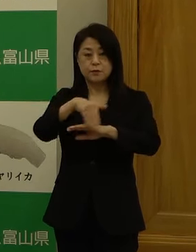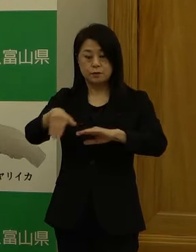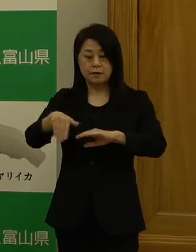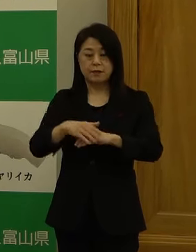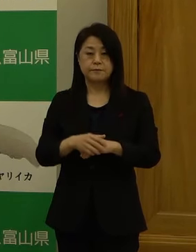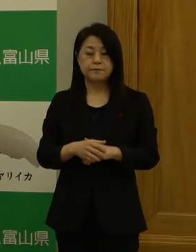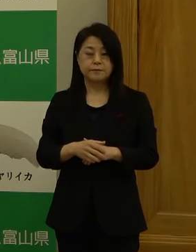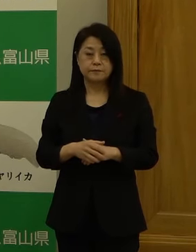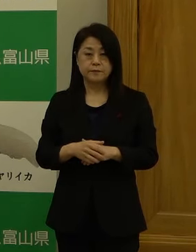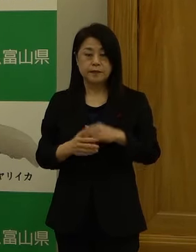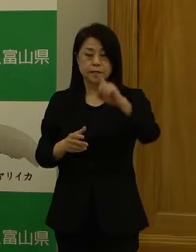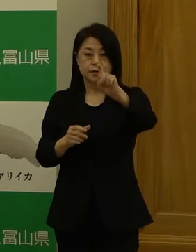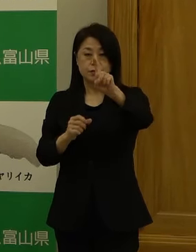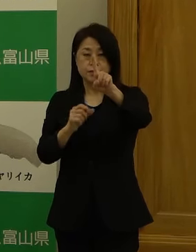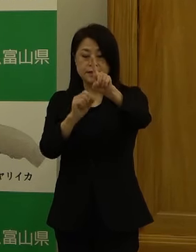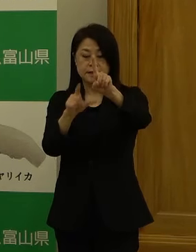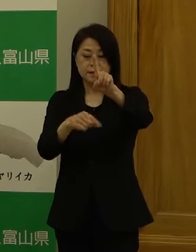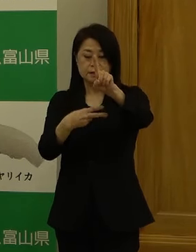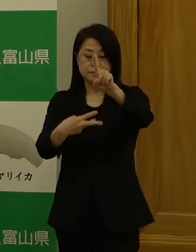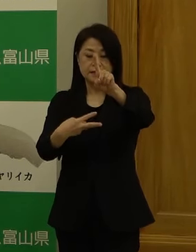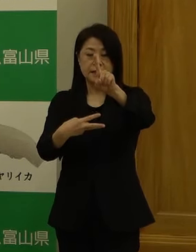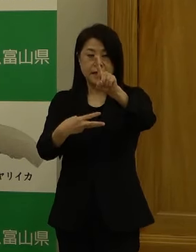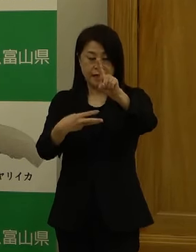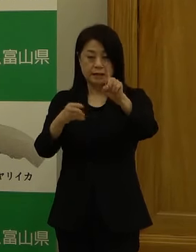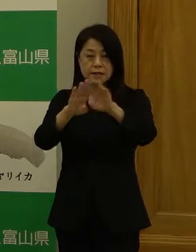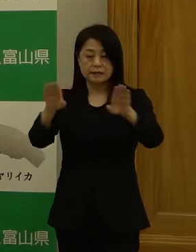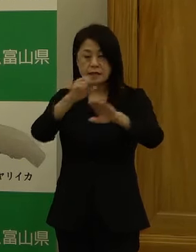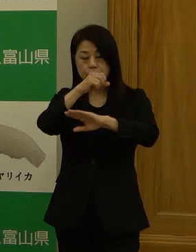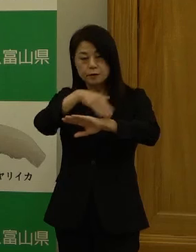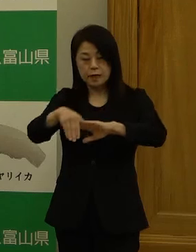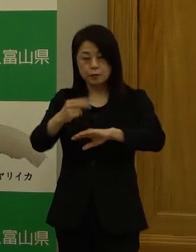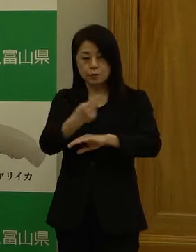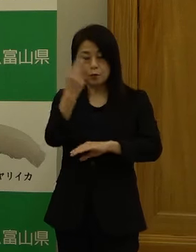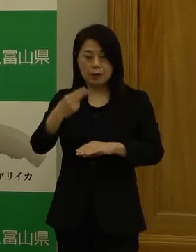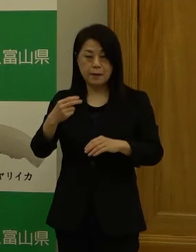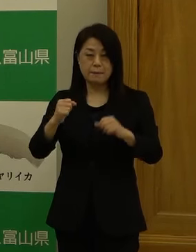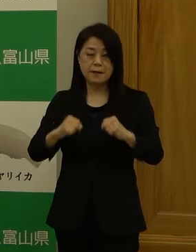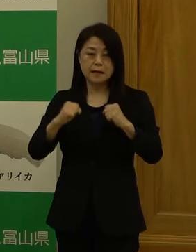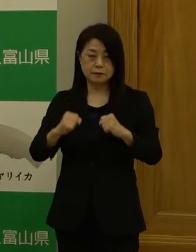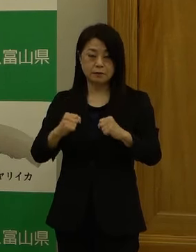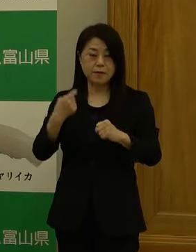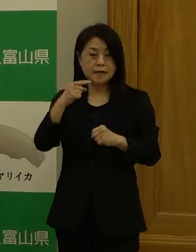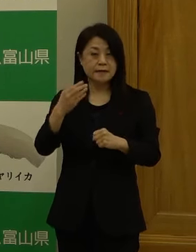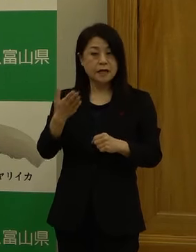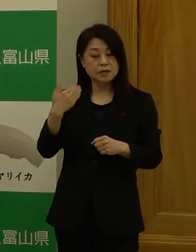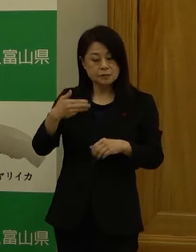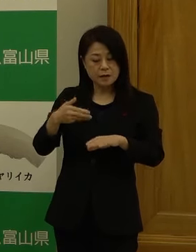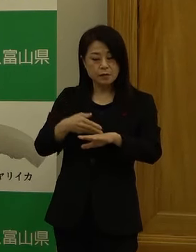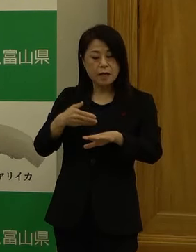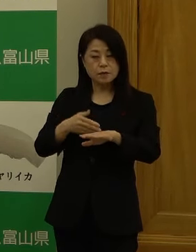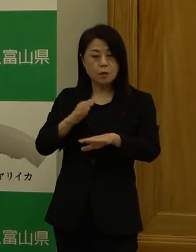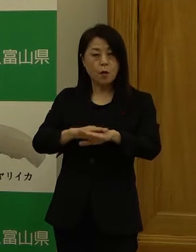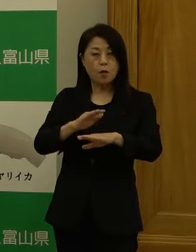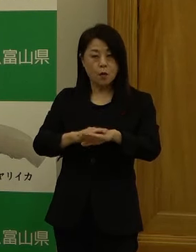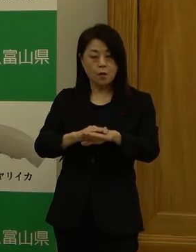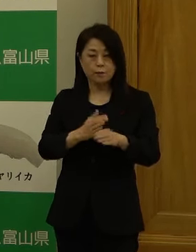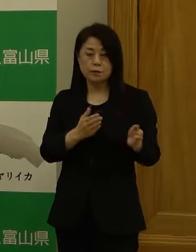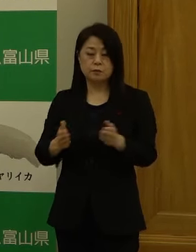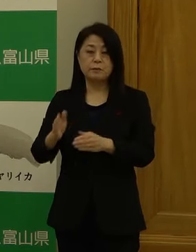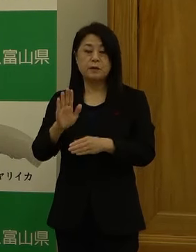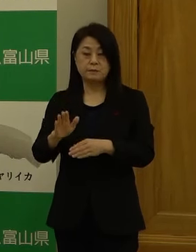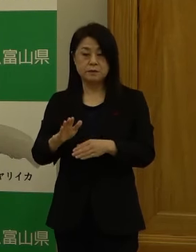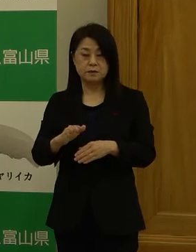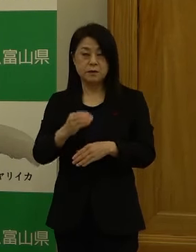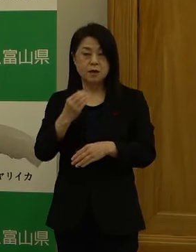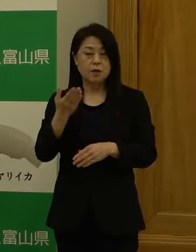です。11月3日に開催予定の富山マラソン1ヶ月前の練習方法というものも準備しています。また海の